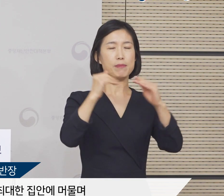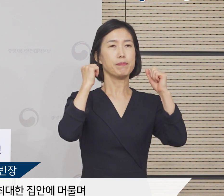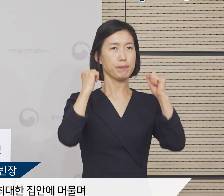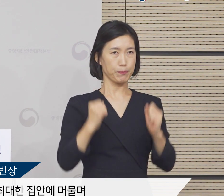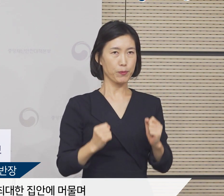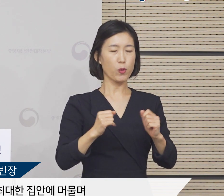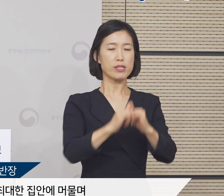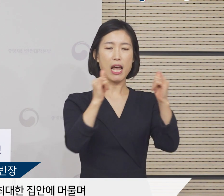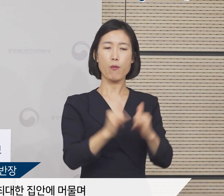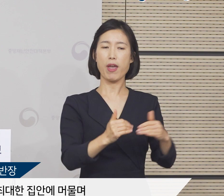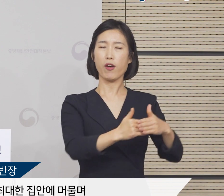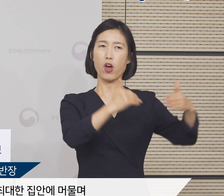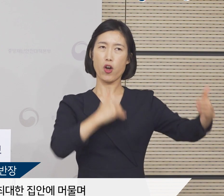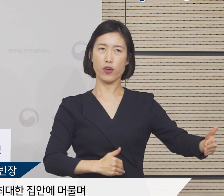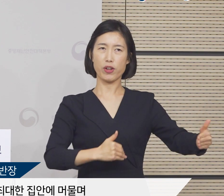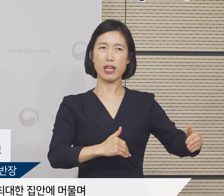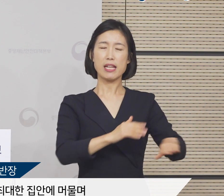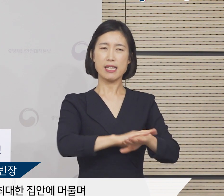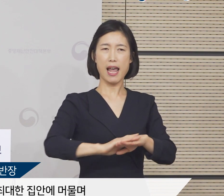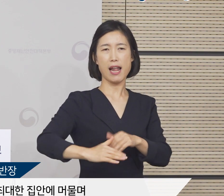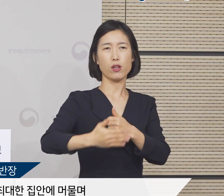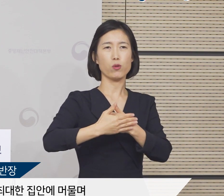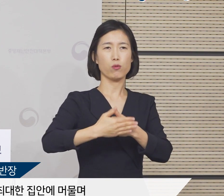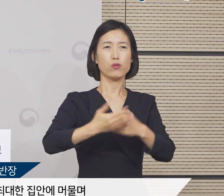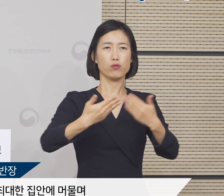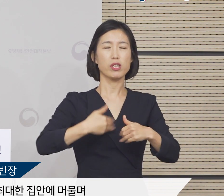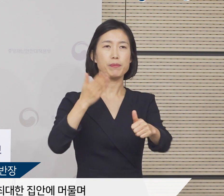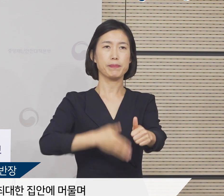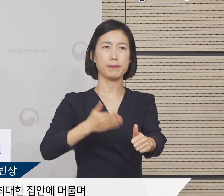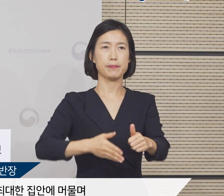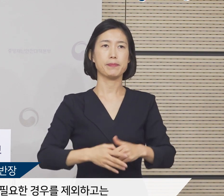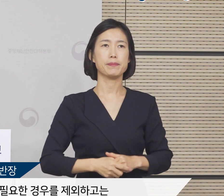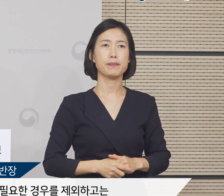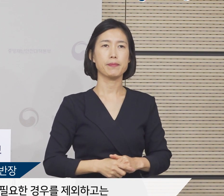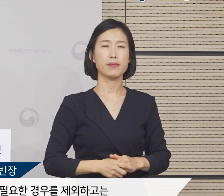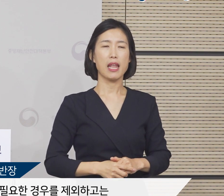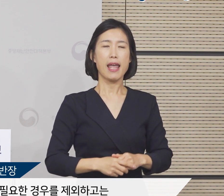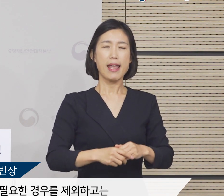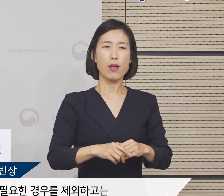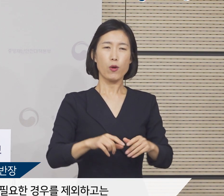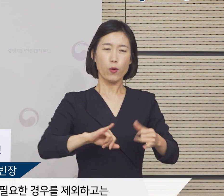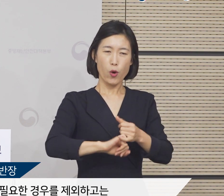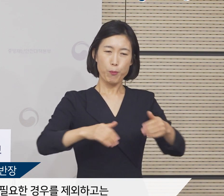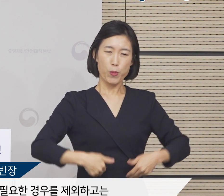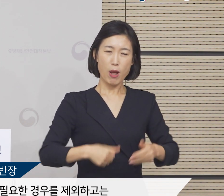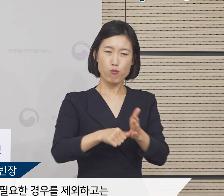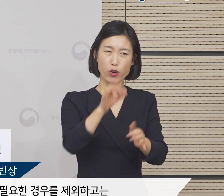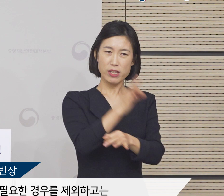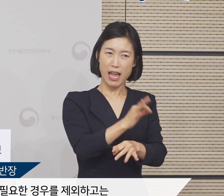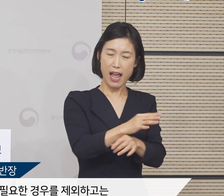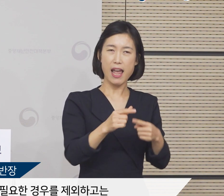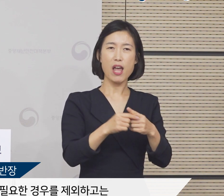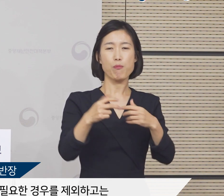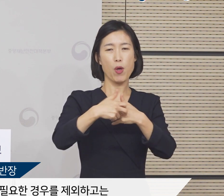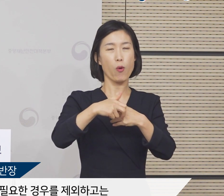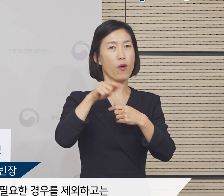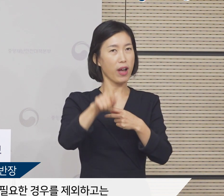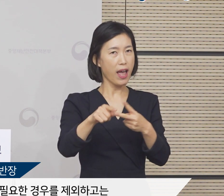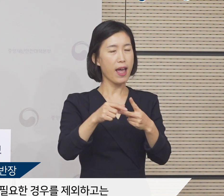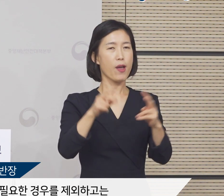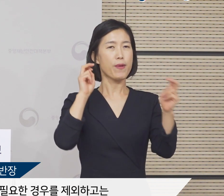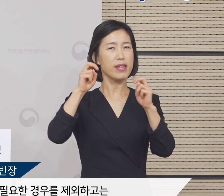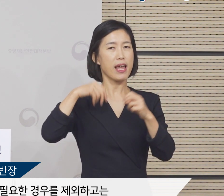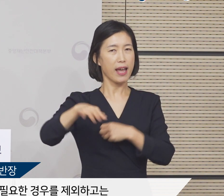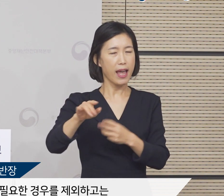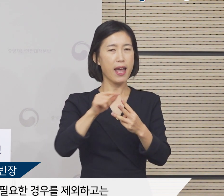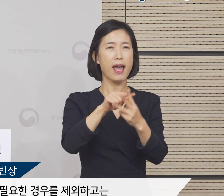머물며 사회적 거리두기 실천에 힘써 주시기 바랍니다. 생필품 구매, 의료기관 방문, 출퇴근 등 꼭 필요한